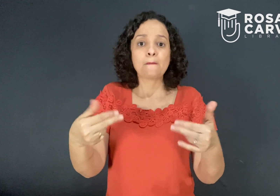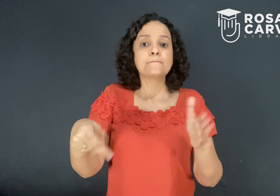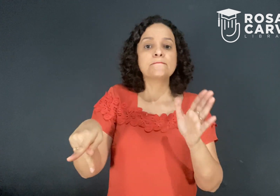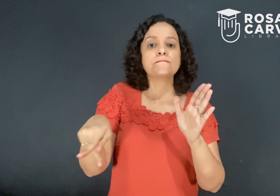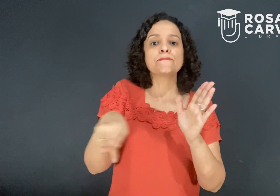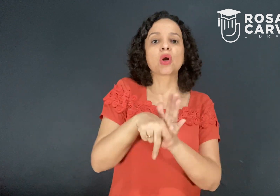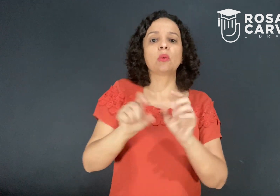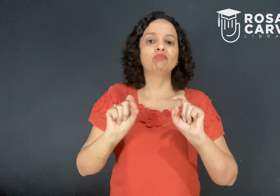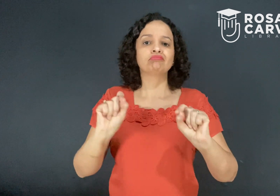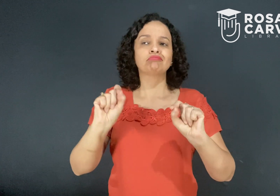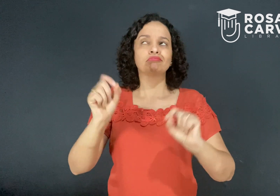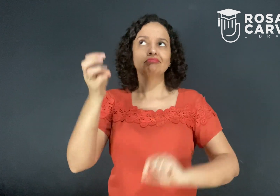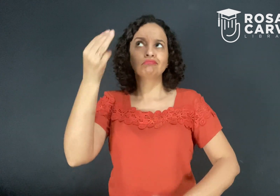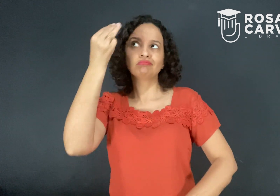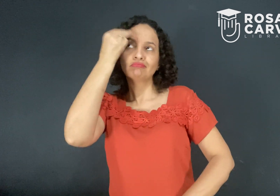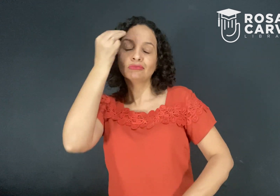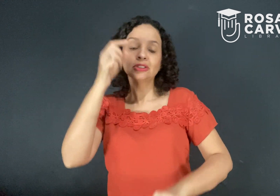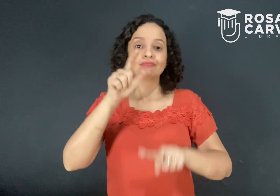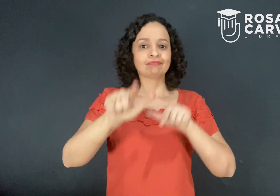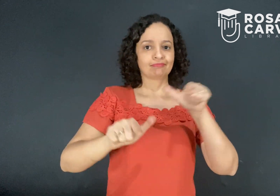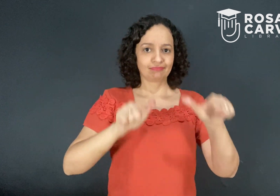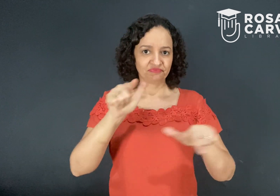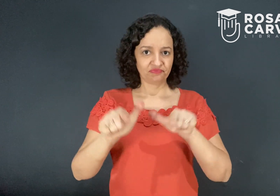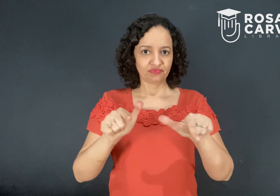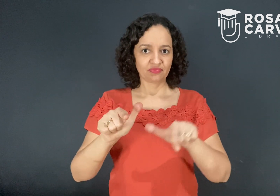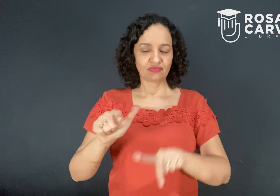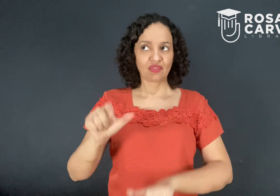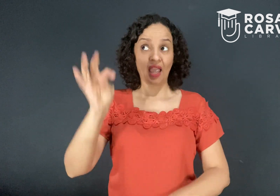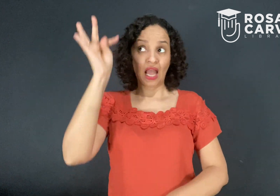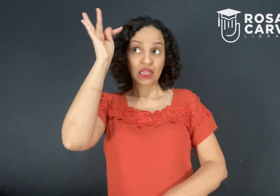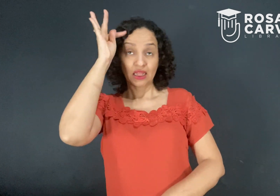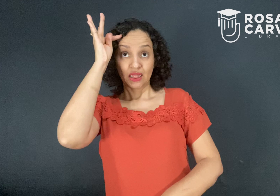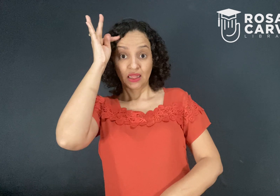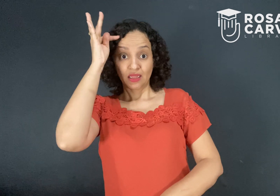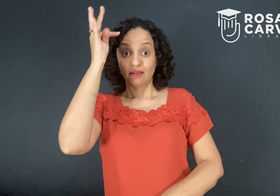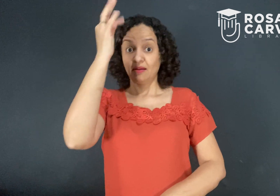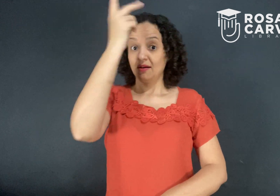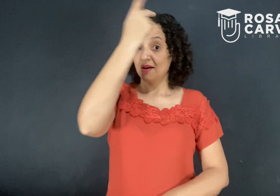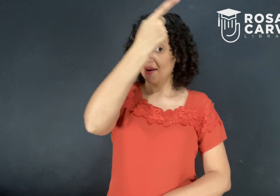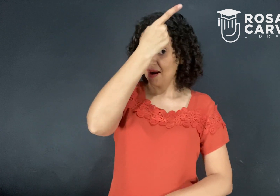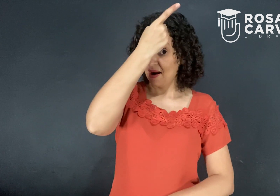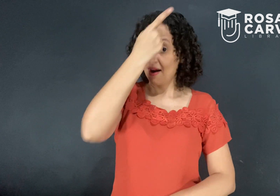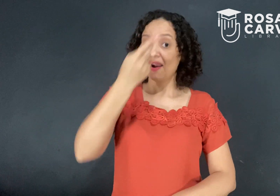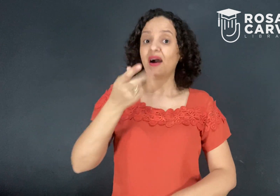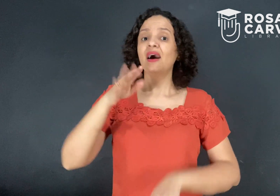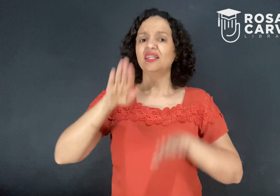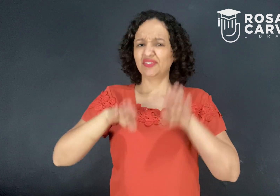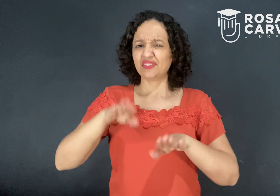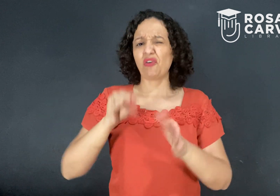parte ali da memória de trabalho. O TDAH também tem dificuldade com o